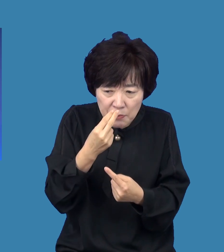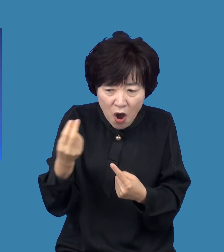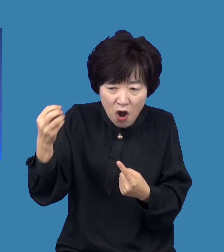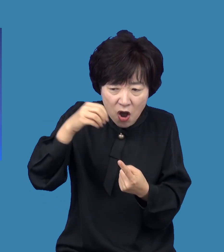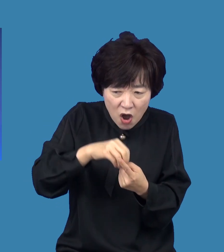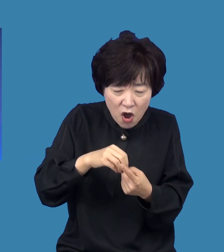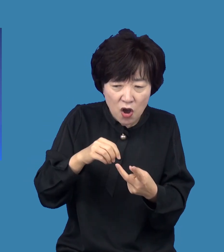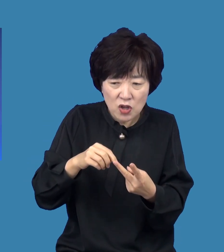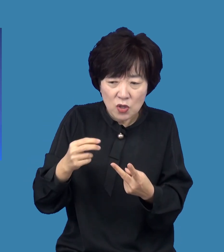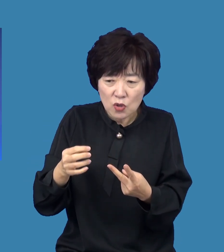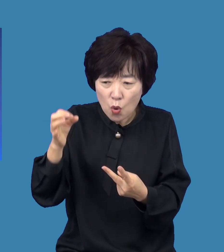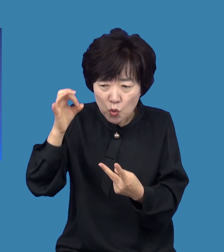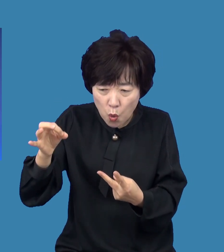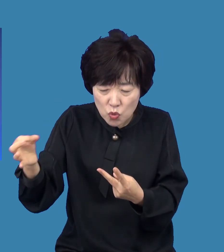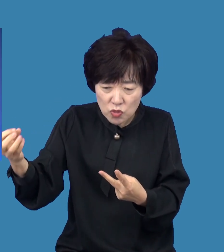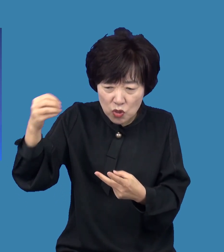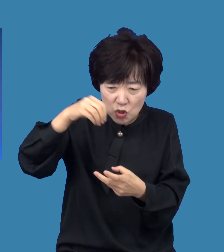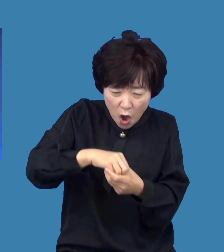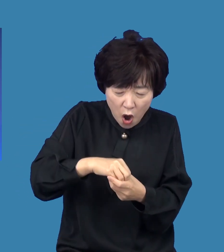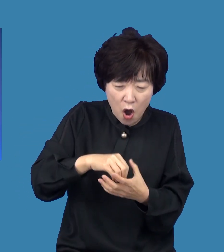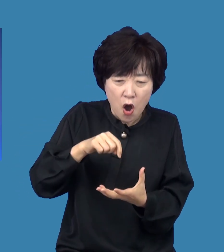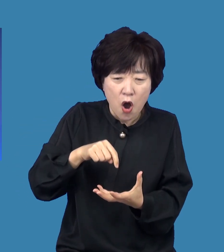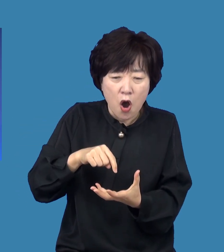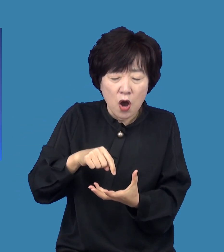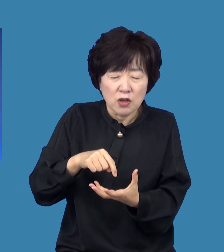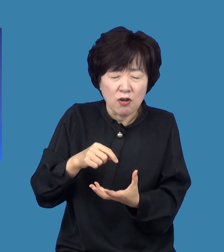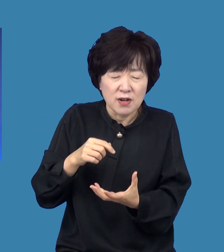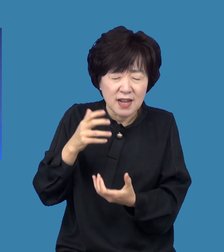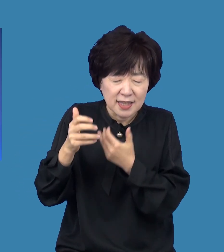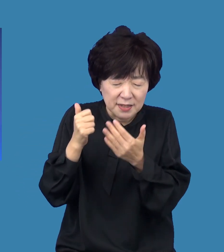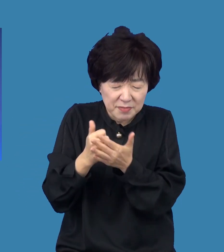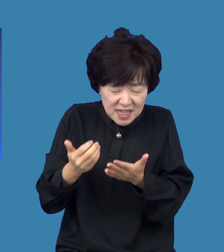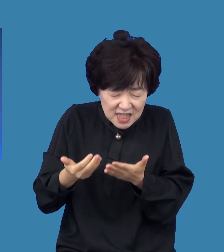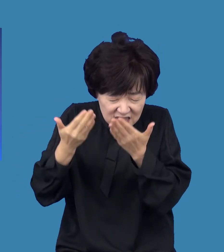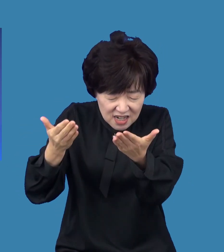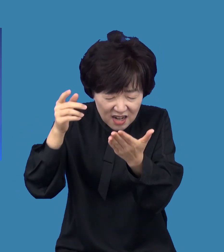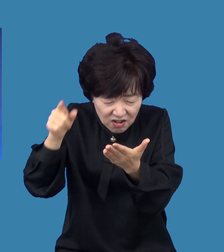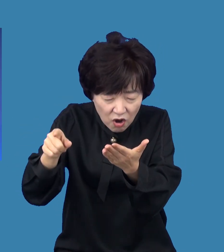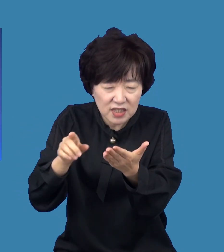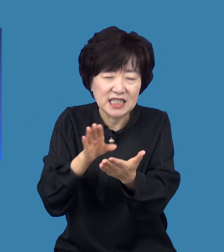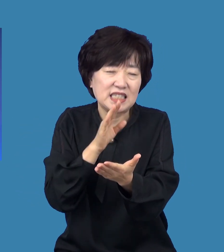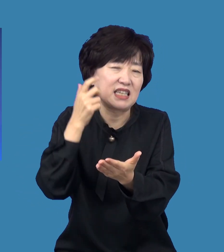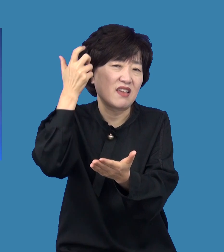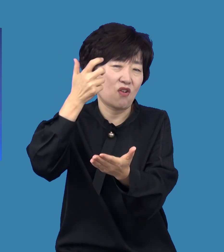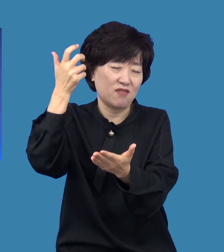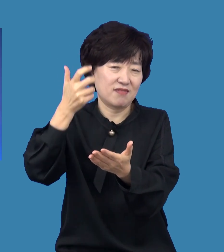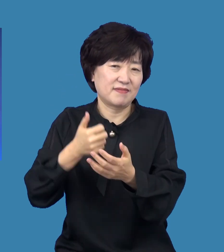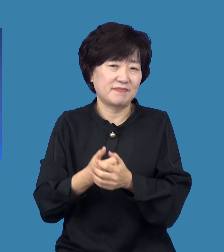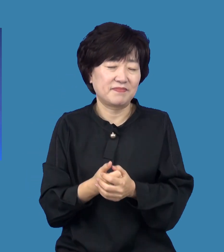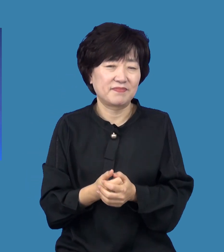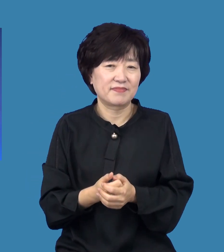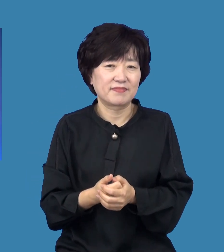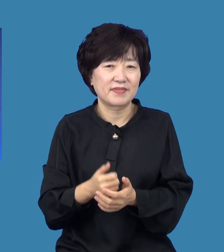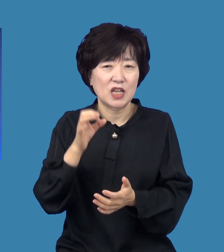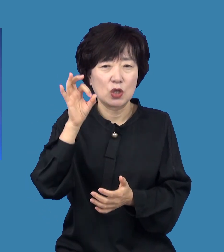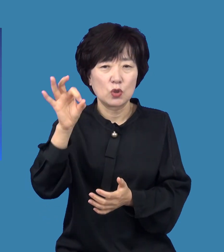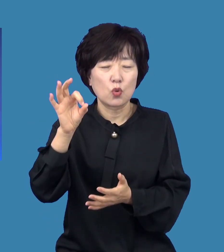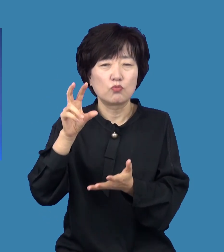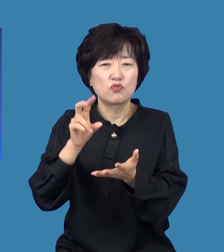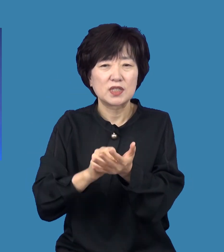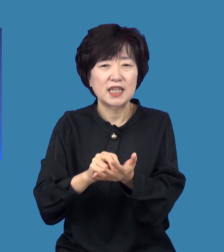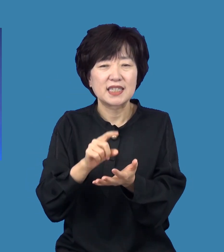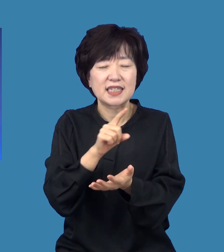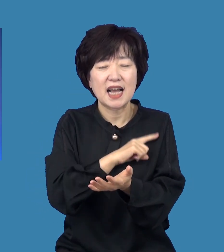어떤 소유, 그게 포함되는 얘기예요. 그래서 여러분 돈 문제는 가장 영적으로